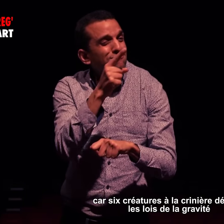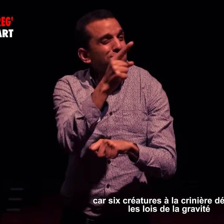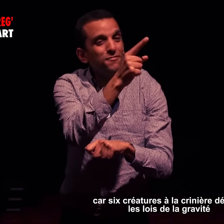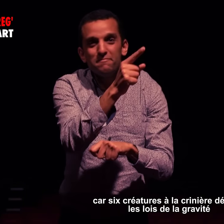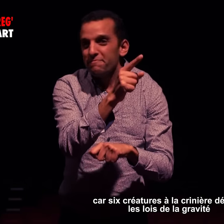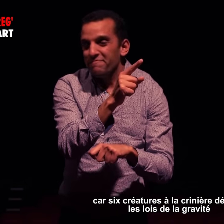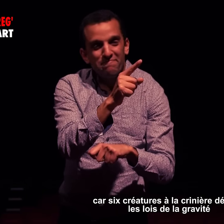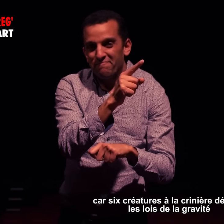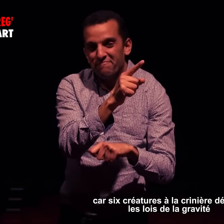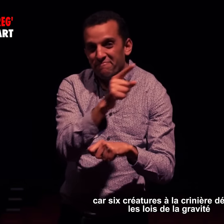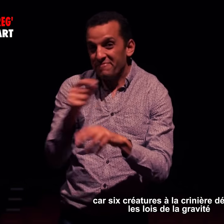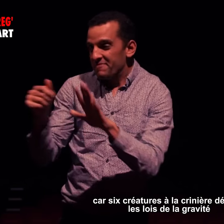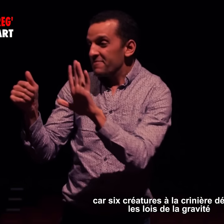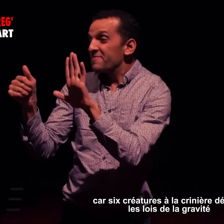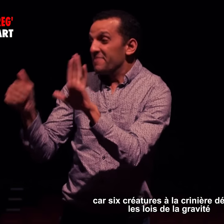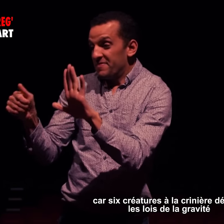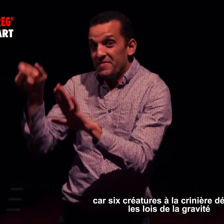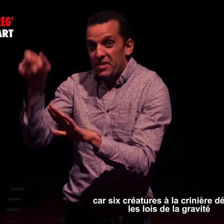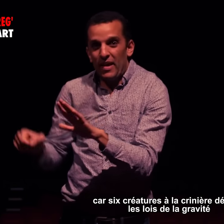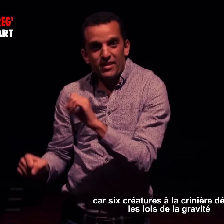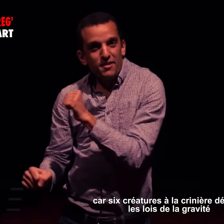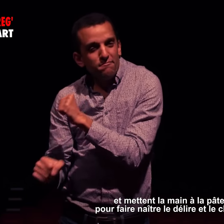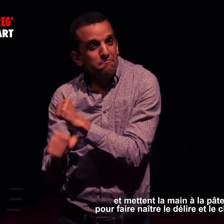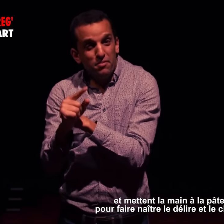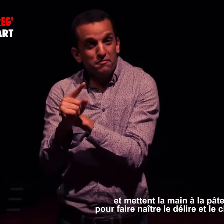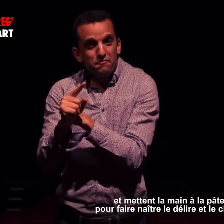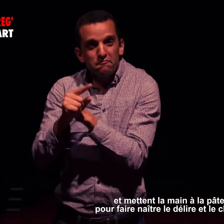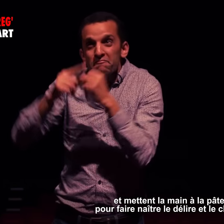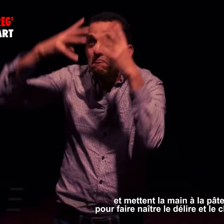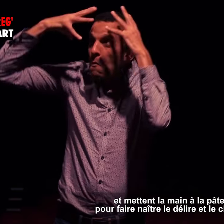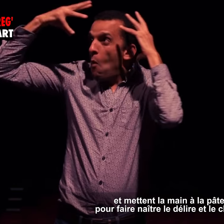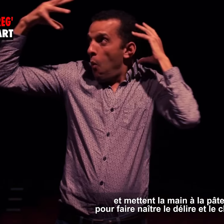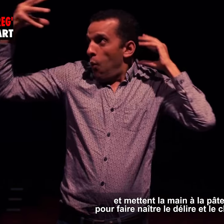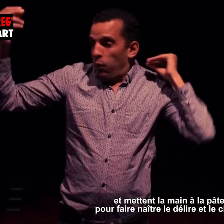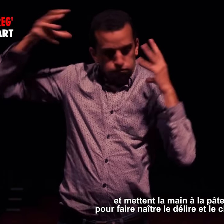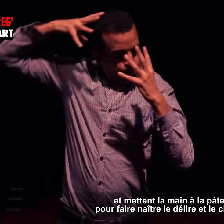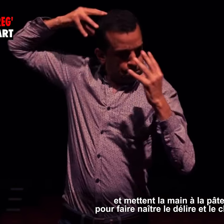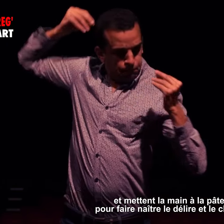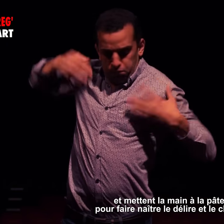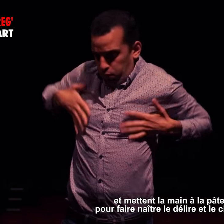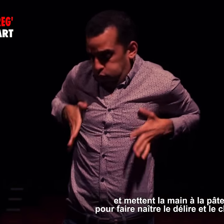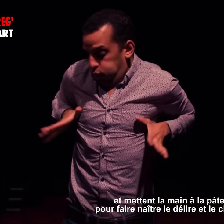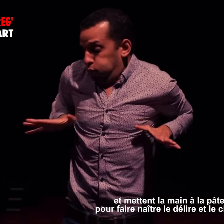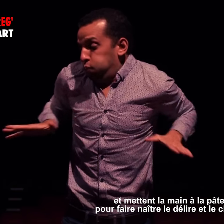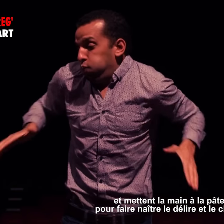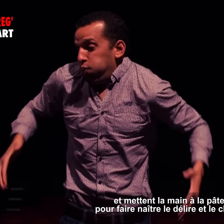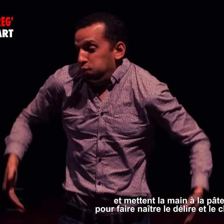crinière défient les lois de la gravité et mettent la main à la patte pour faire naître le délire et le chaos.